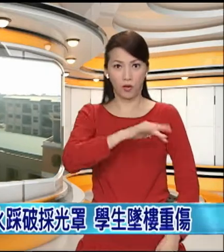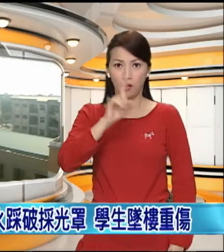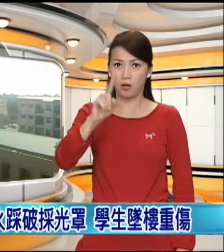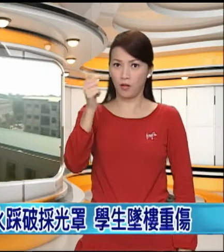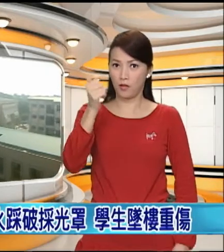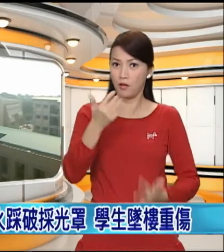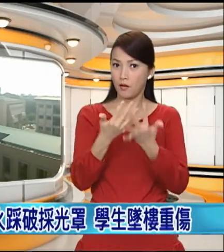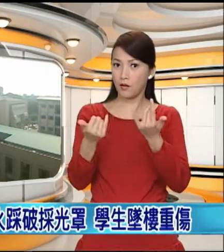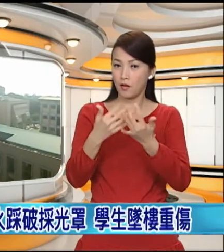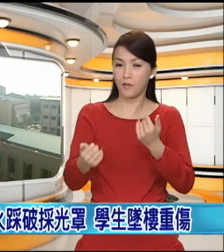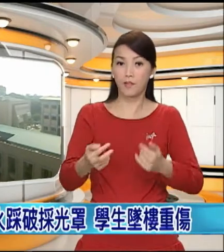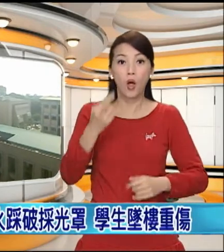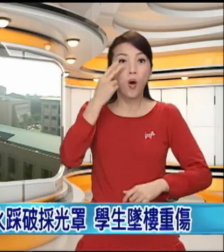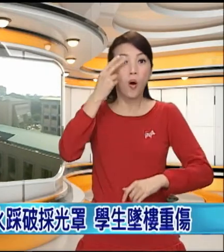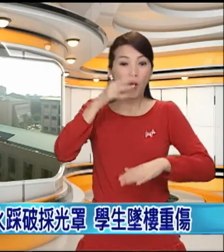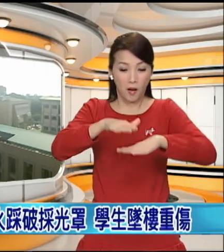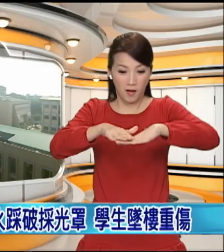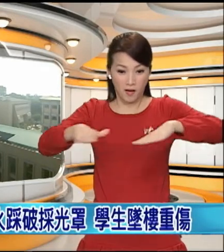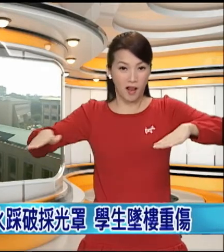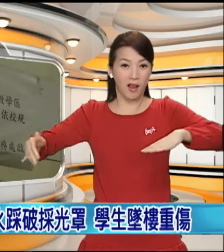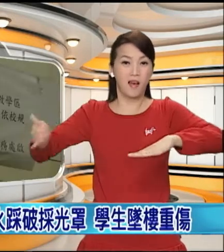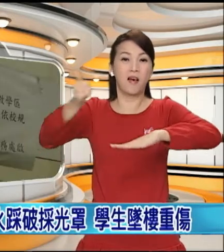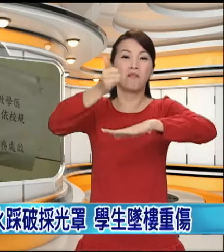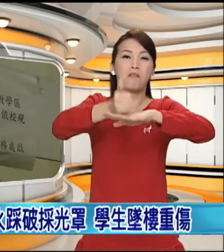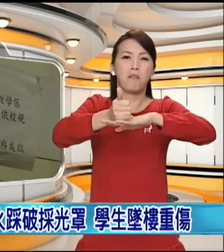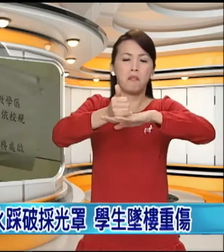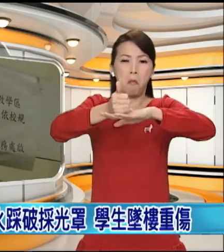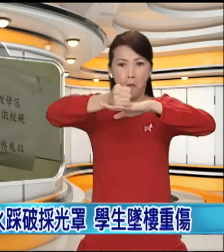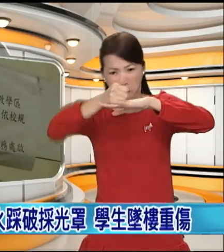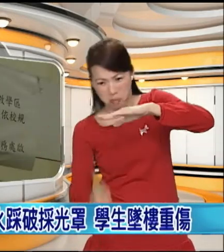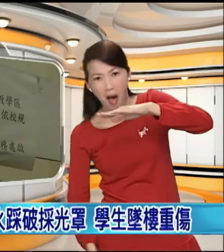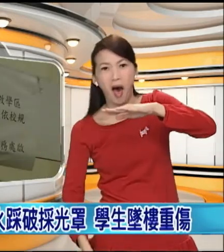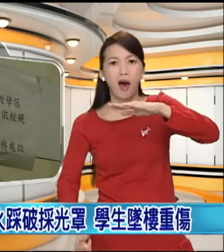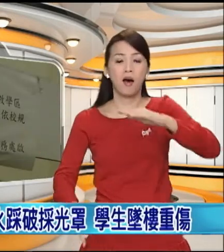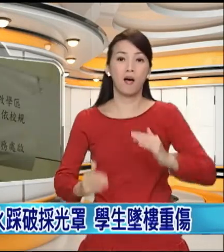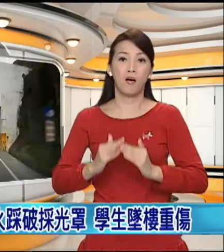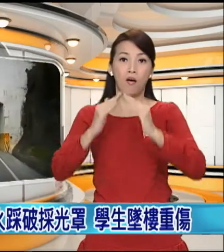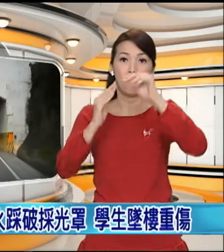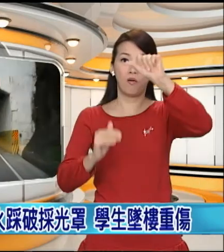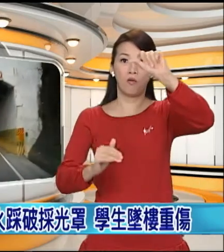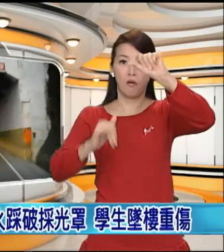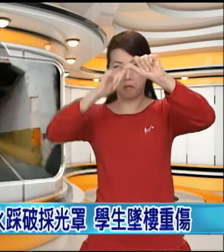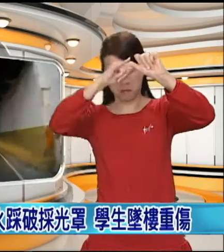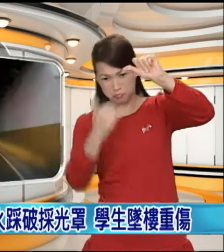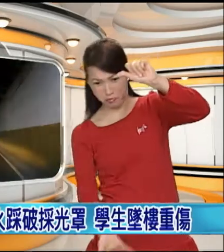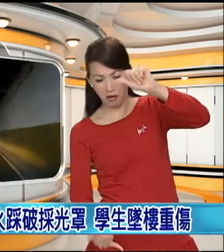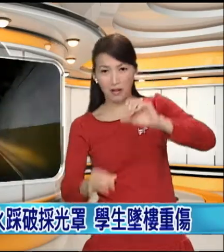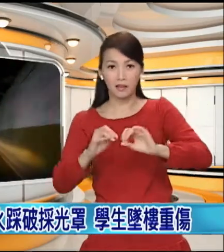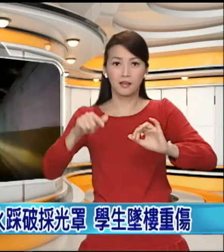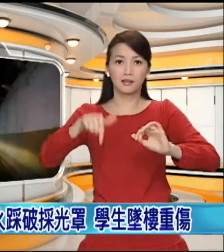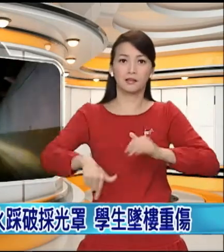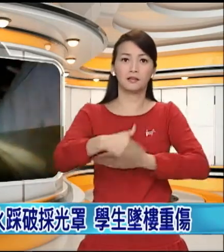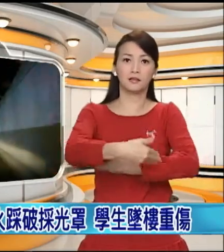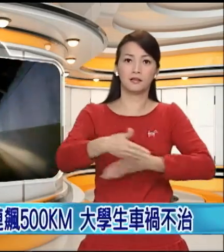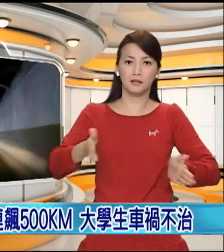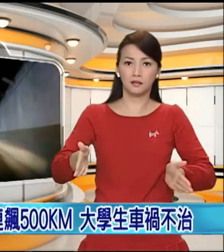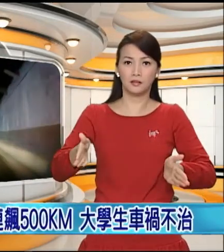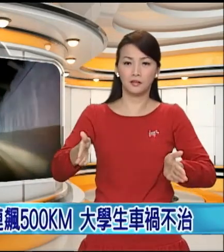采光罩，人就从五楼一直跌落到地下室。而另外有成功大学的学